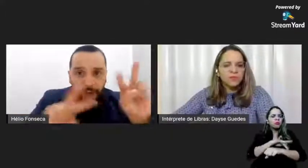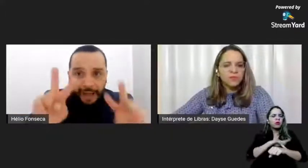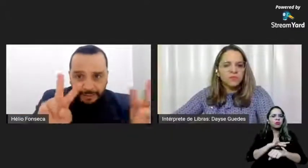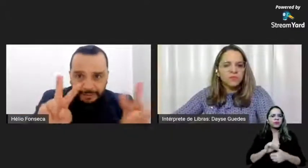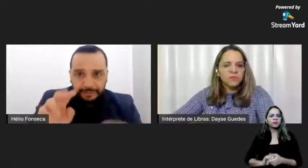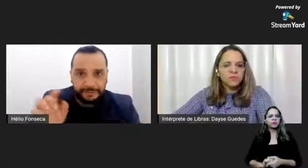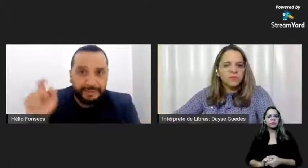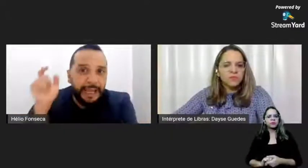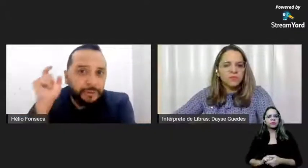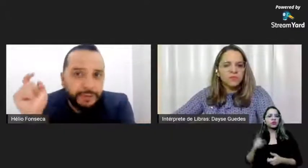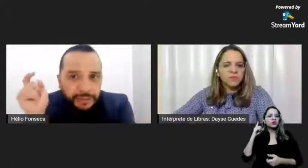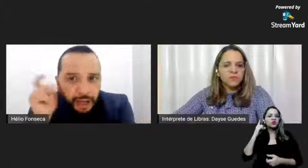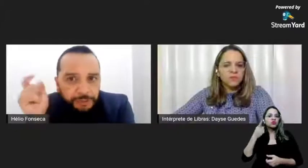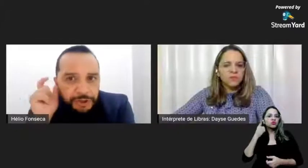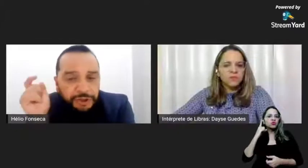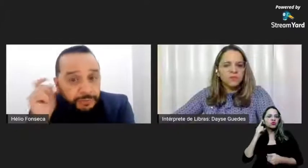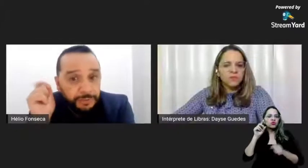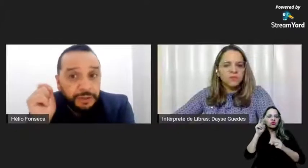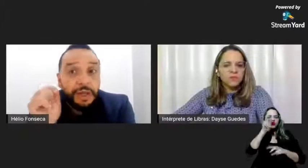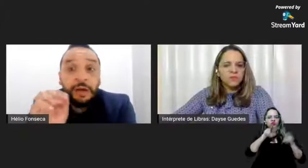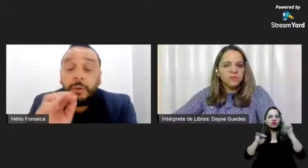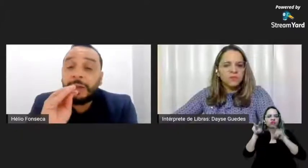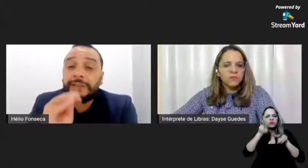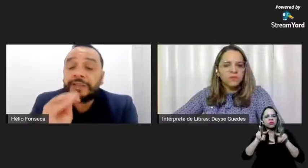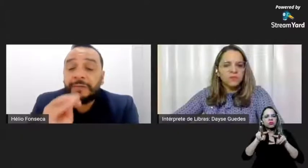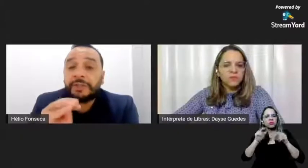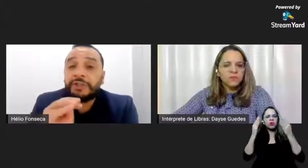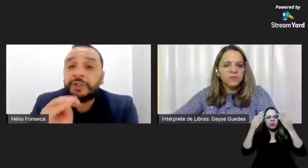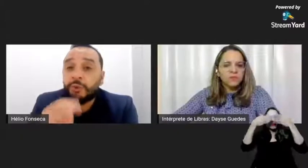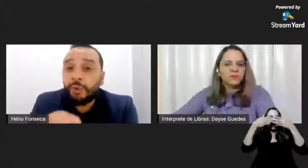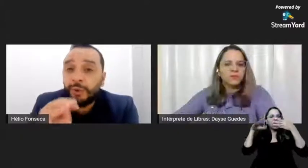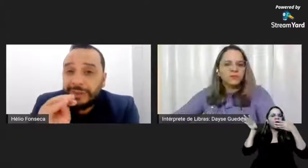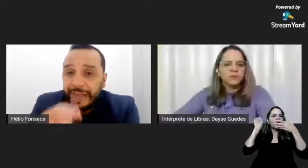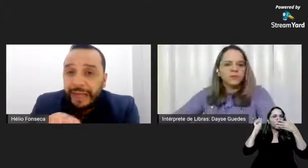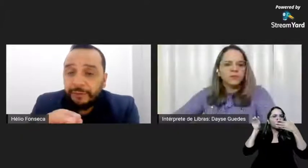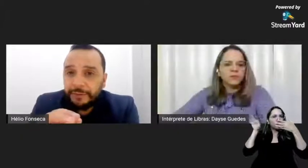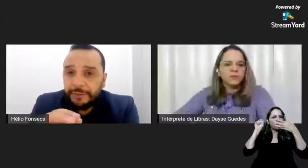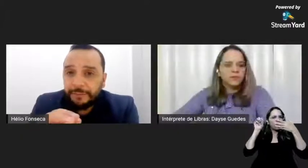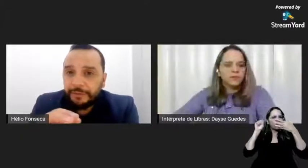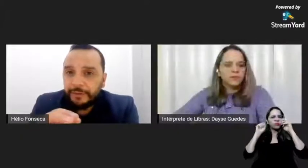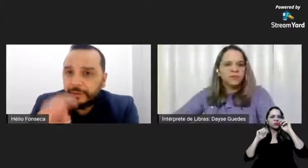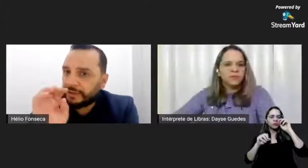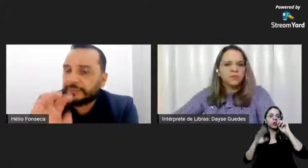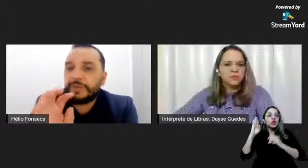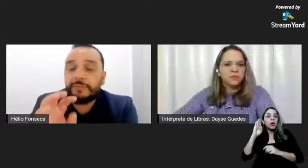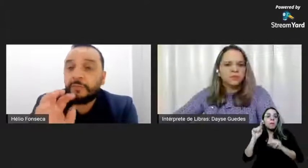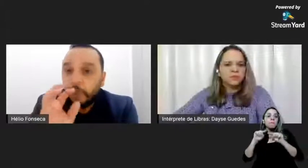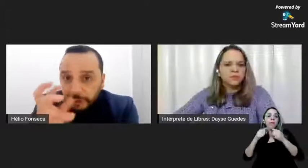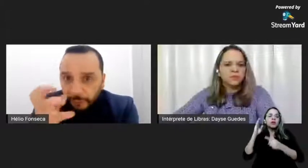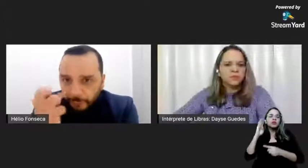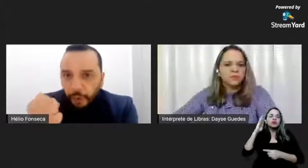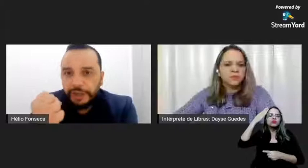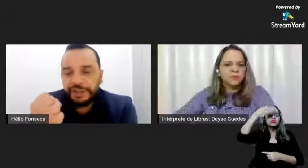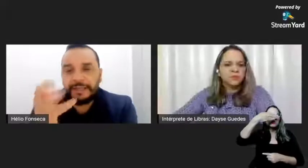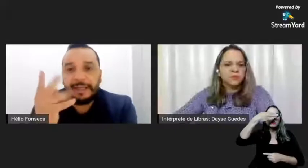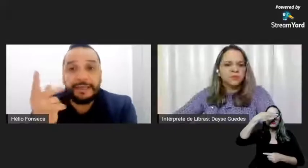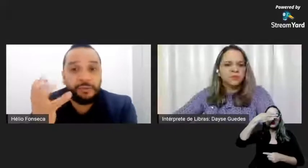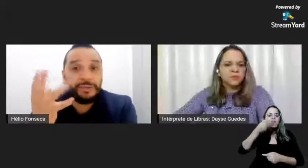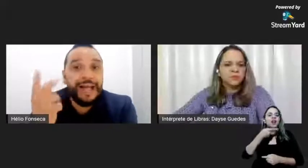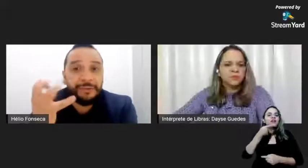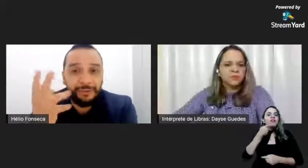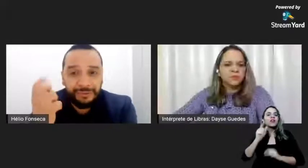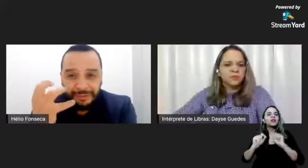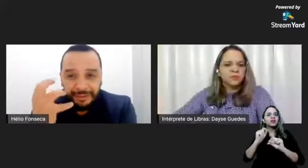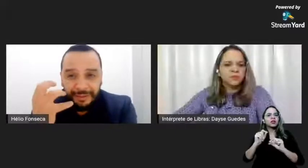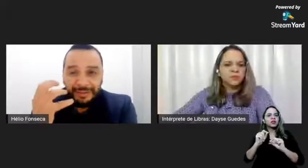Surdos visuais, cegos auditivos. Quando a gente está falando de surdos cegos, nós estamos falando muito forte dessa